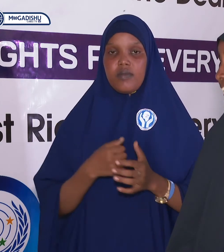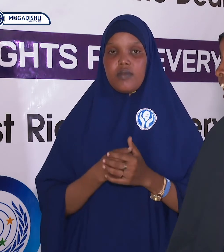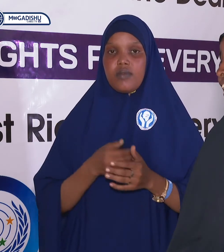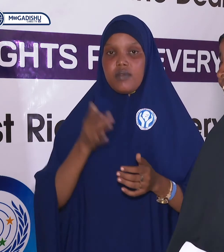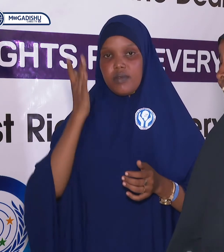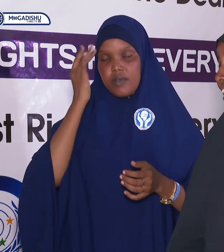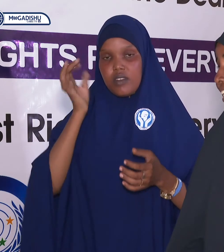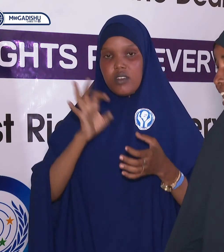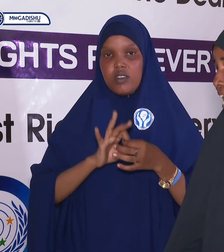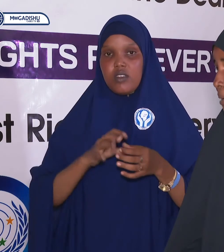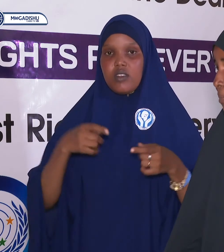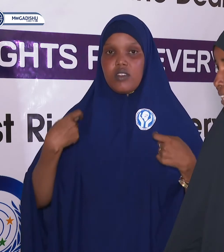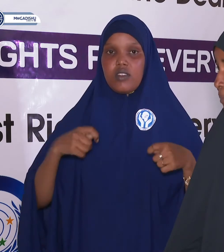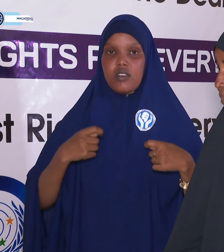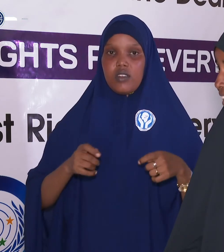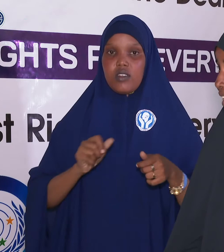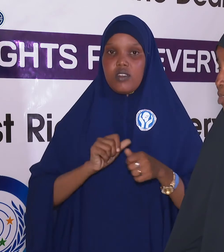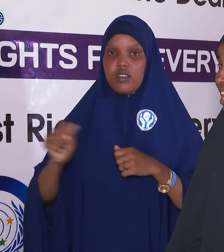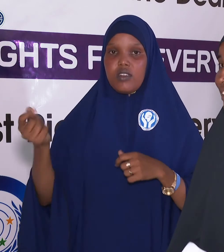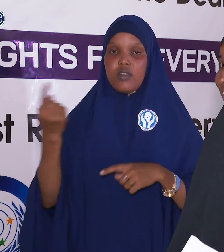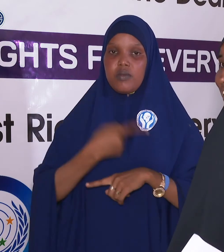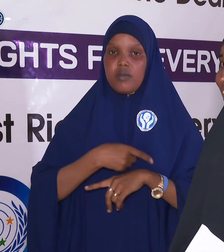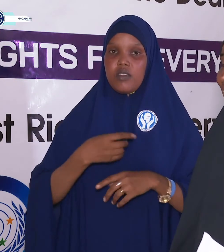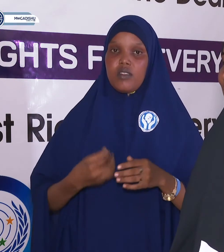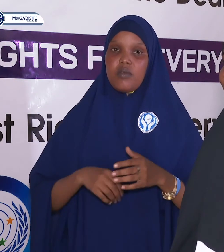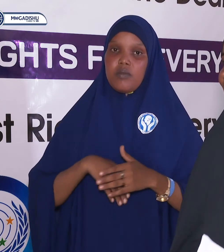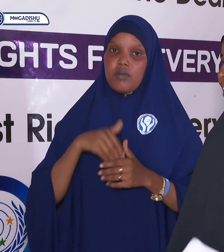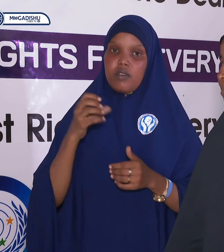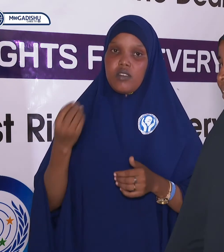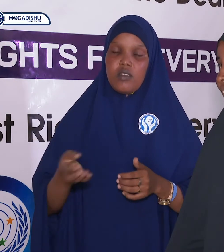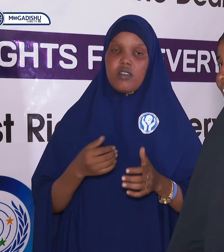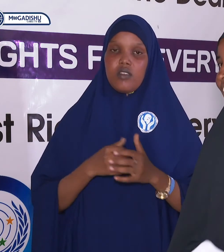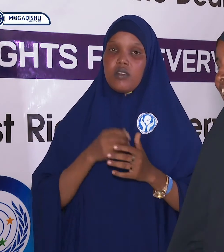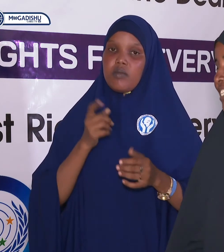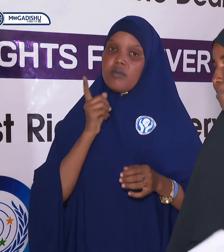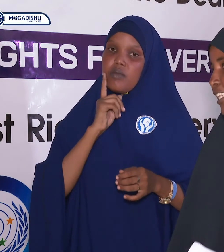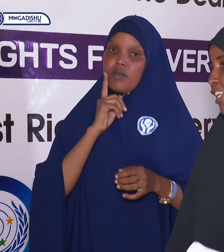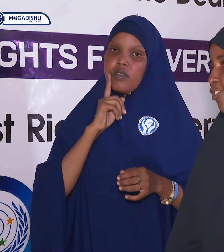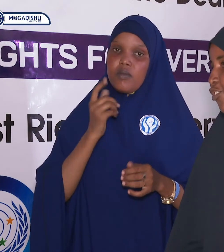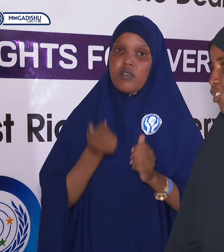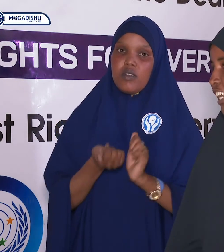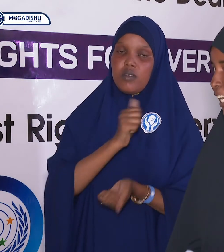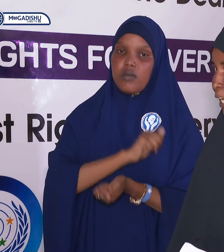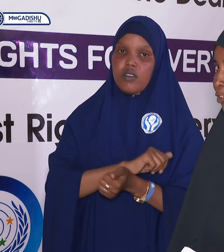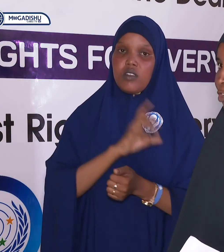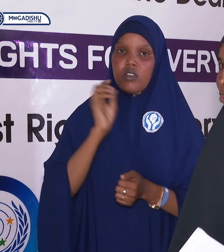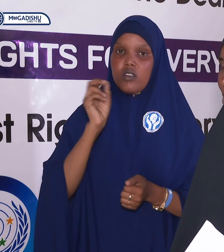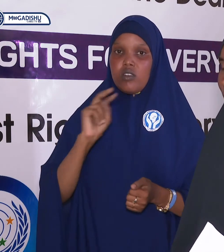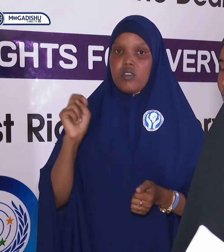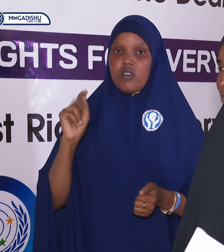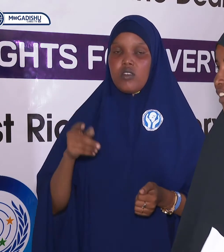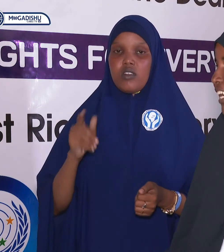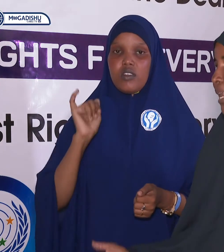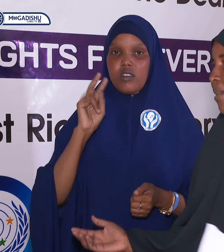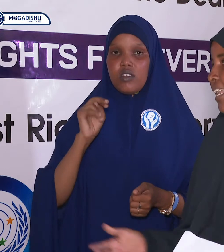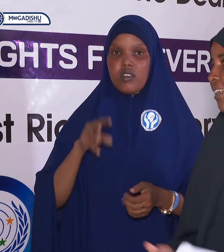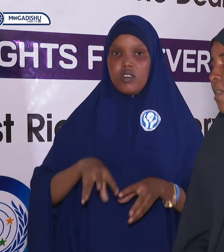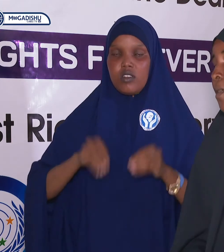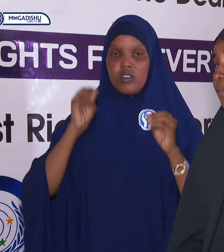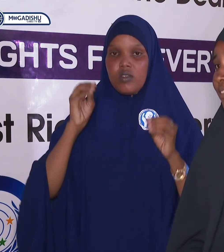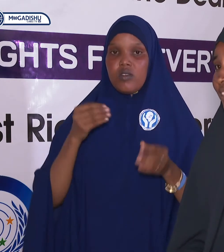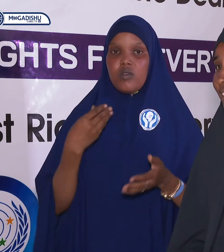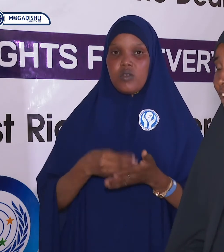xiriira dadaalada dheeraadka aan maanta bixinayna waxaan rajaynaynaa in maalinta berri ah ay isbedeli doonto in leeli doono waxbarasho ku filan